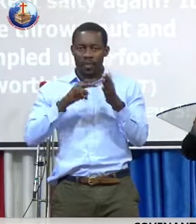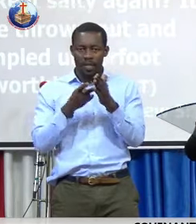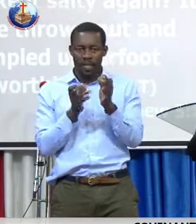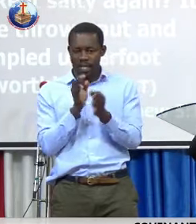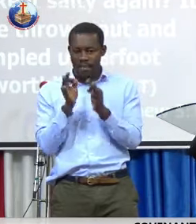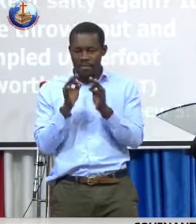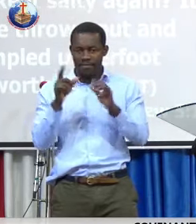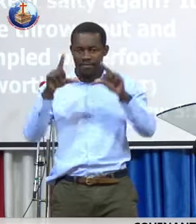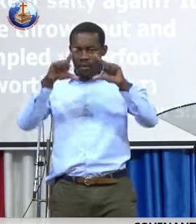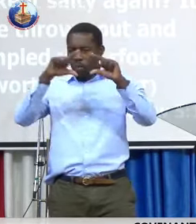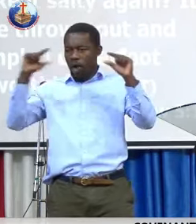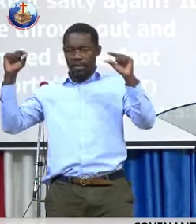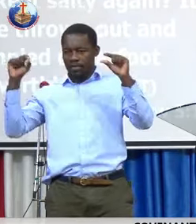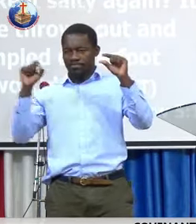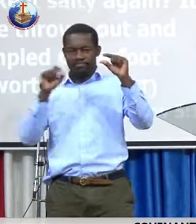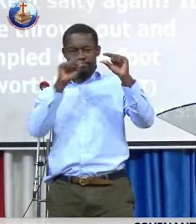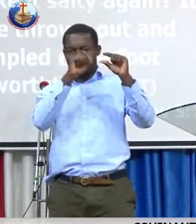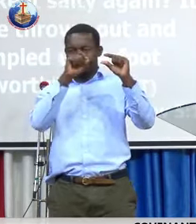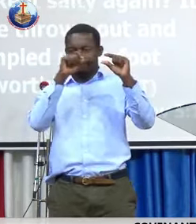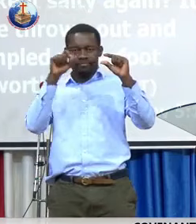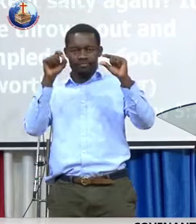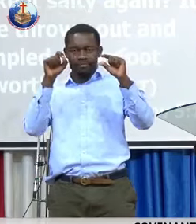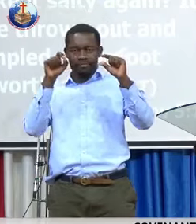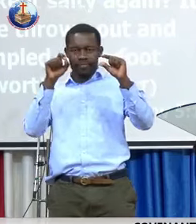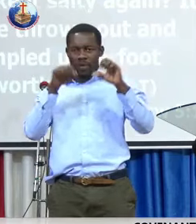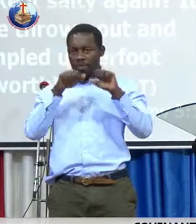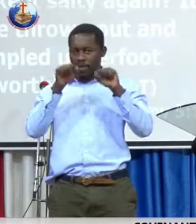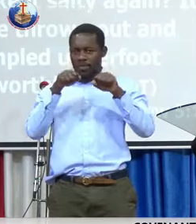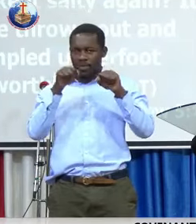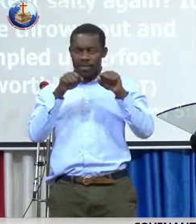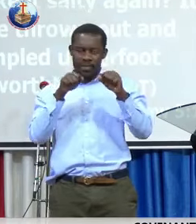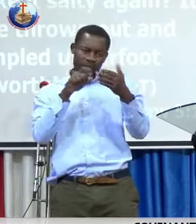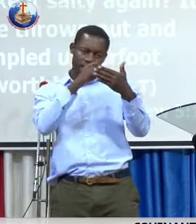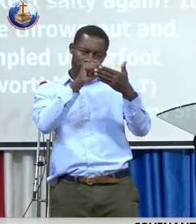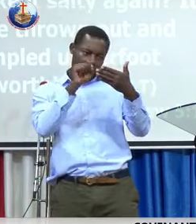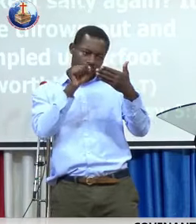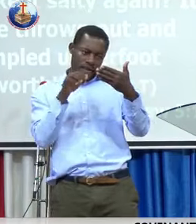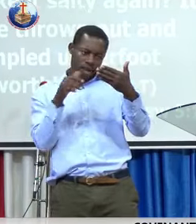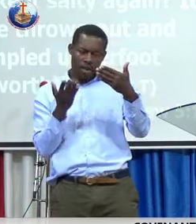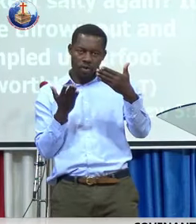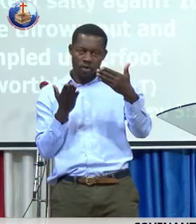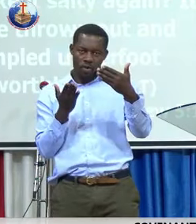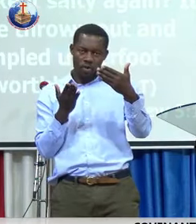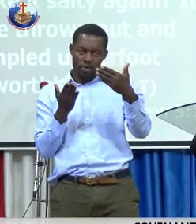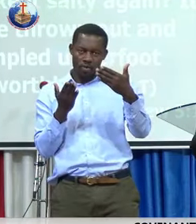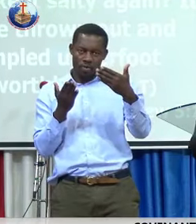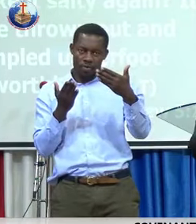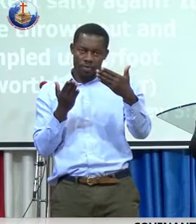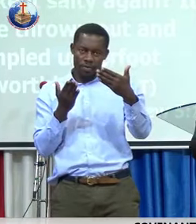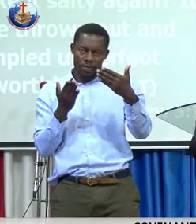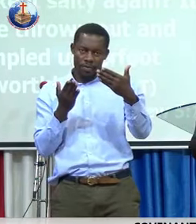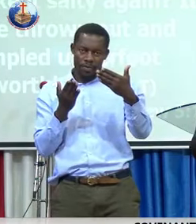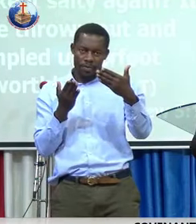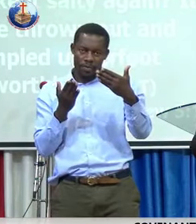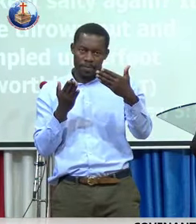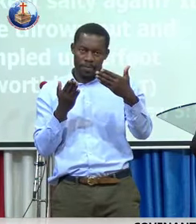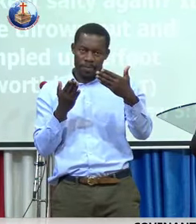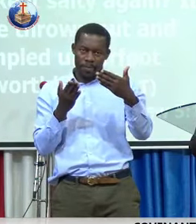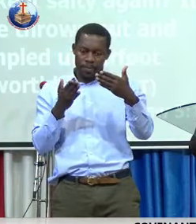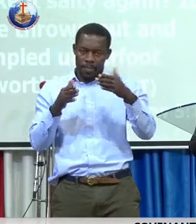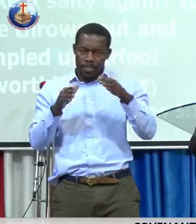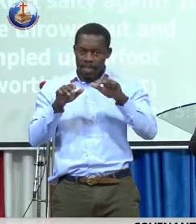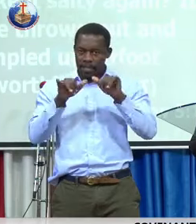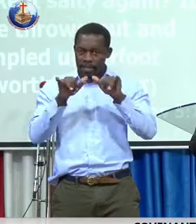hivyo kama tulikuwa tutengeneze msemo, we would say being the salt and the light means a state